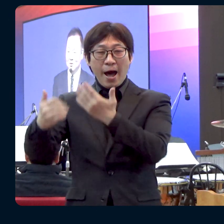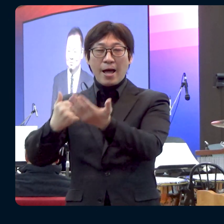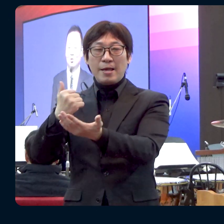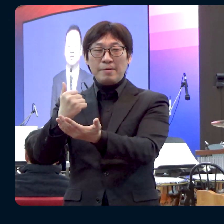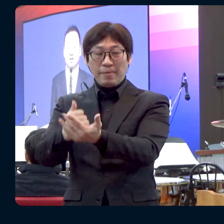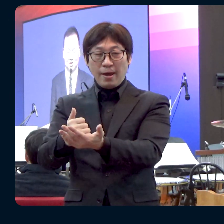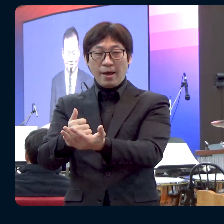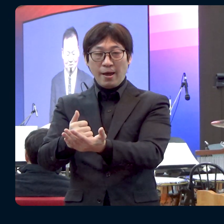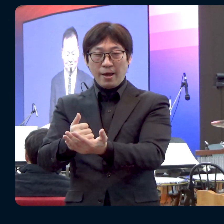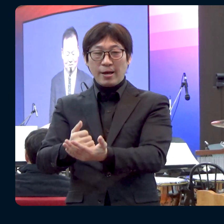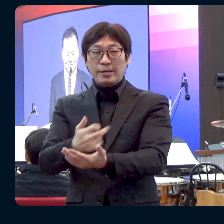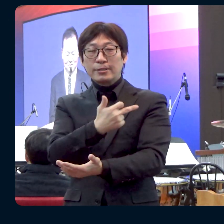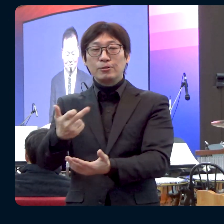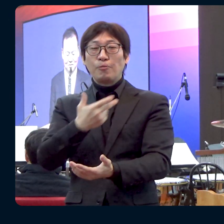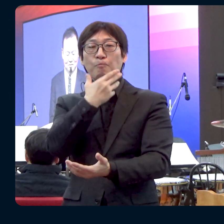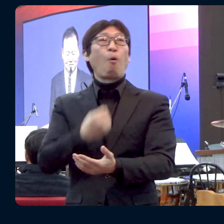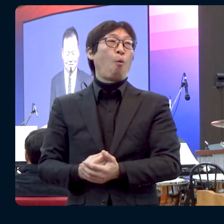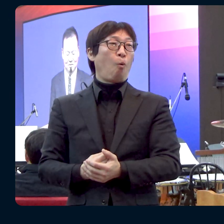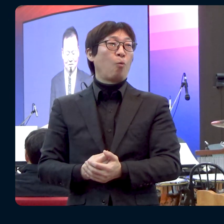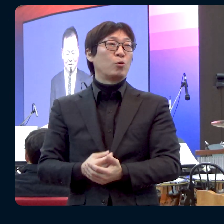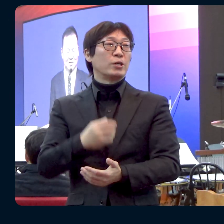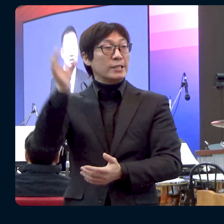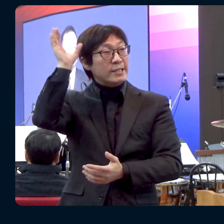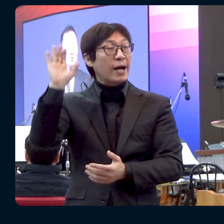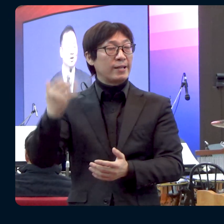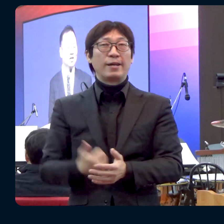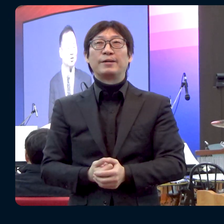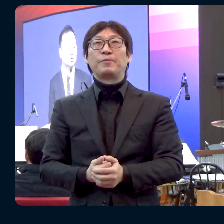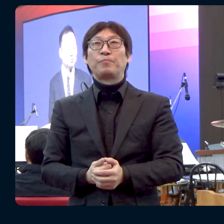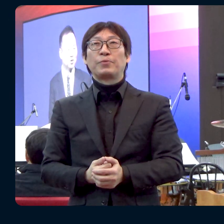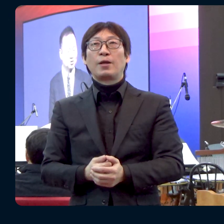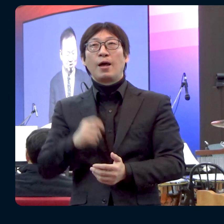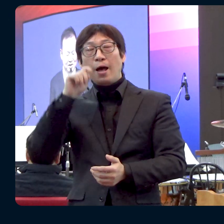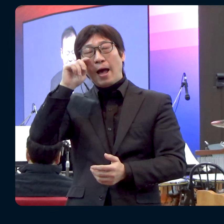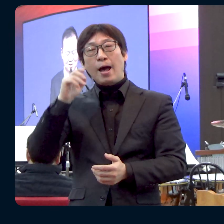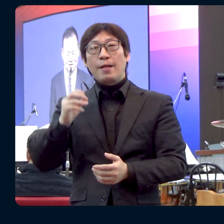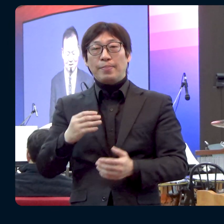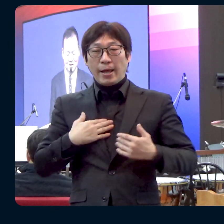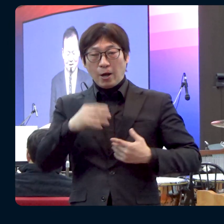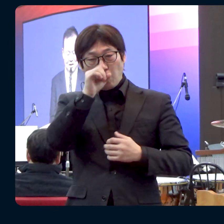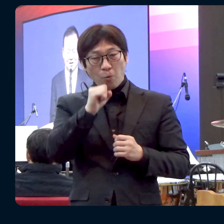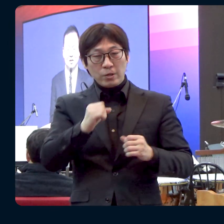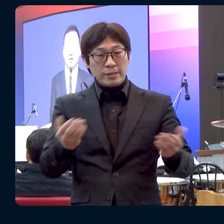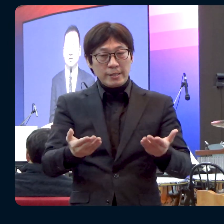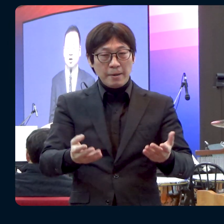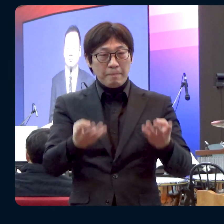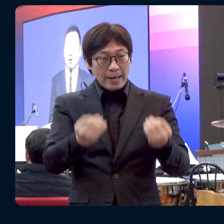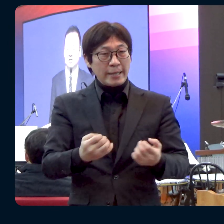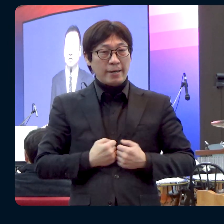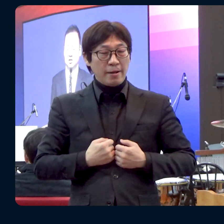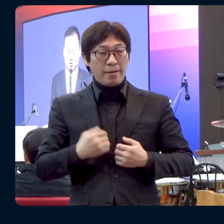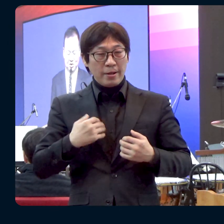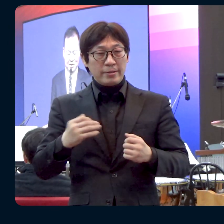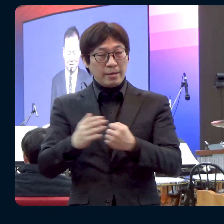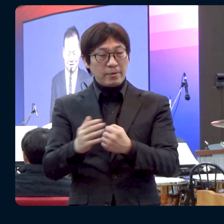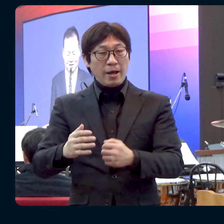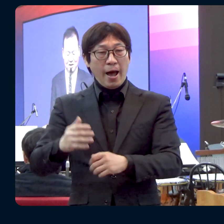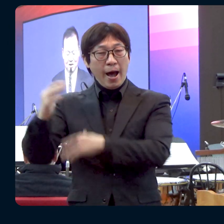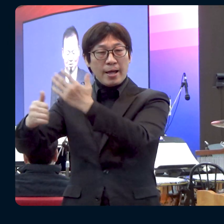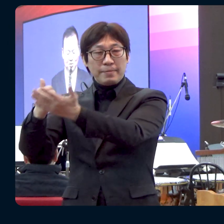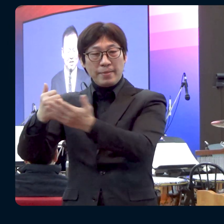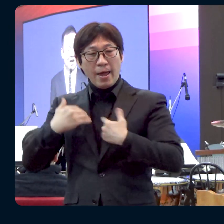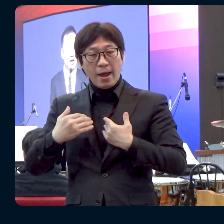하나님이 주시는 놀라운 보상이죠. 이제 하나님이 우리 가정을 축복해 주시겠지. 하나님이 내 사업을